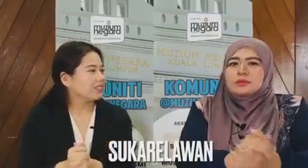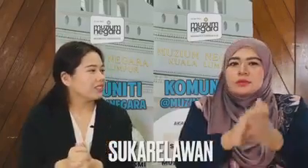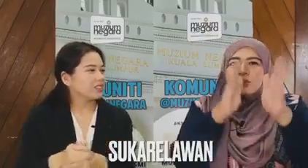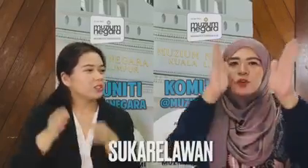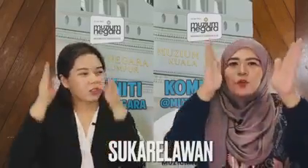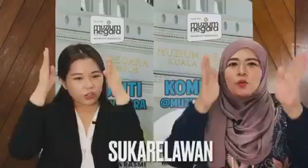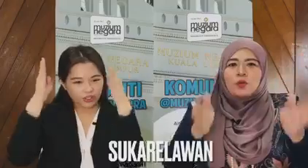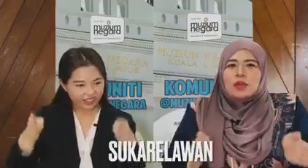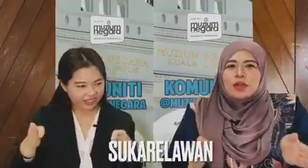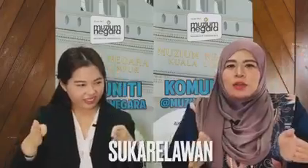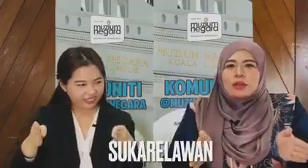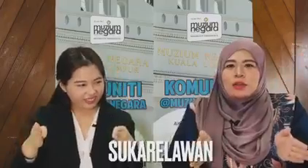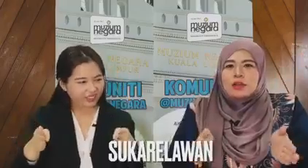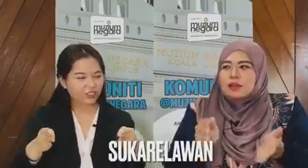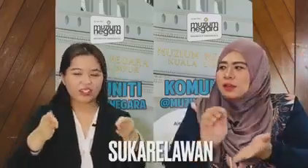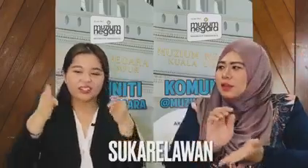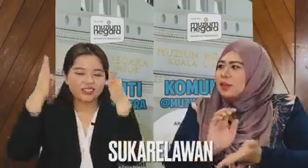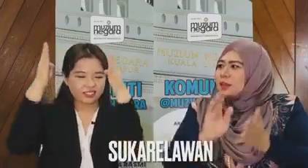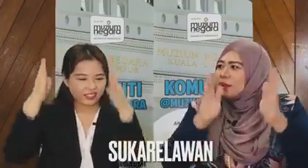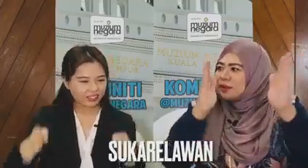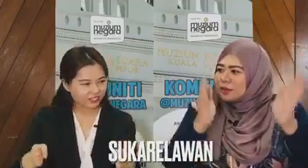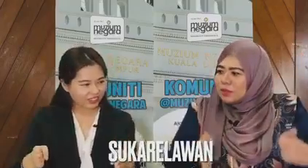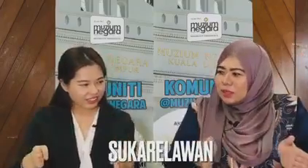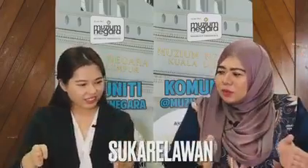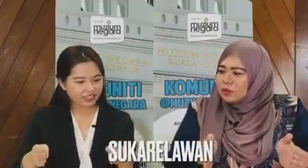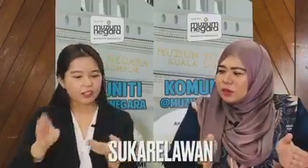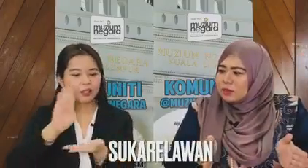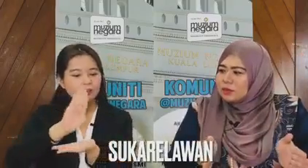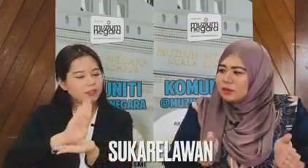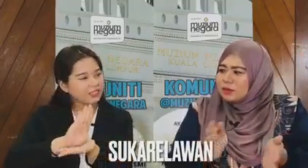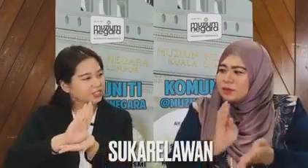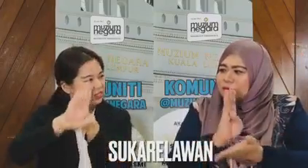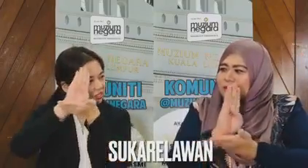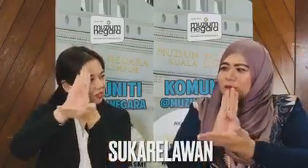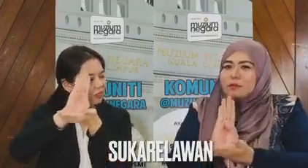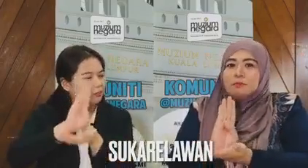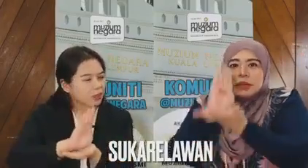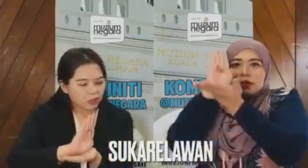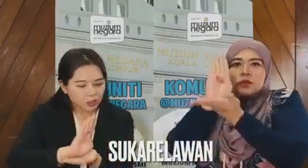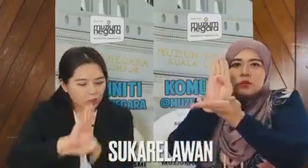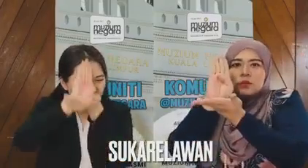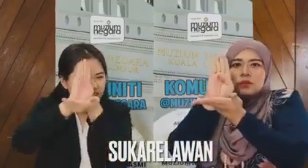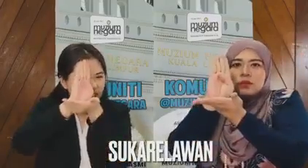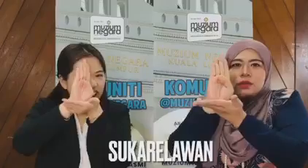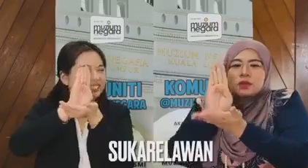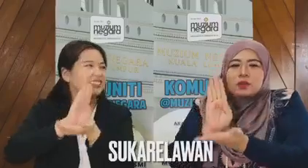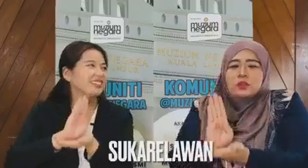So, orang. Ya, yeah, orang. Okay, orang. Bantu. Macam bantu. Tolong, tolak sikit. Naik.